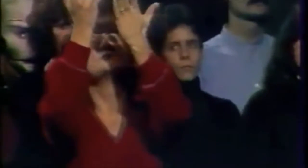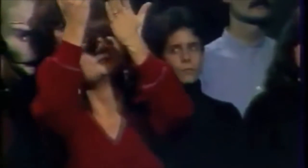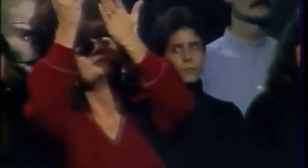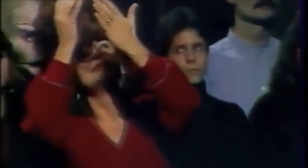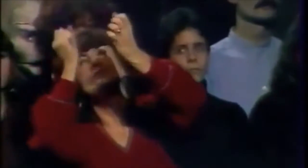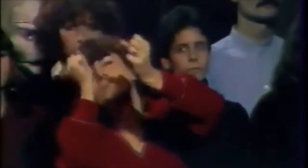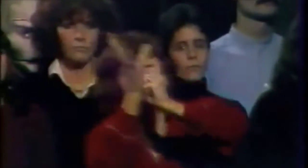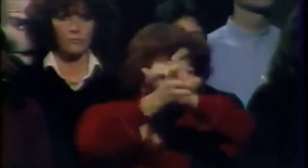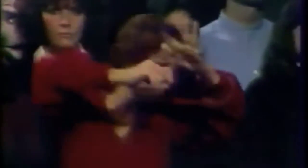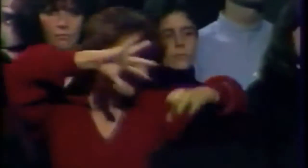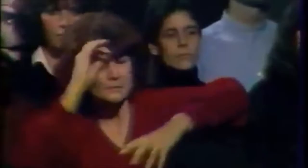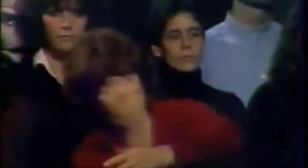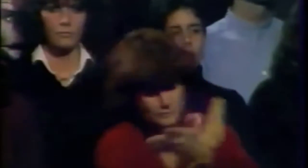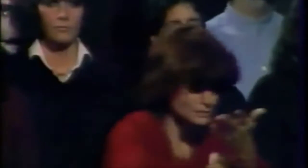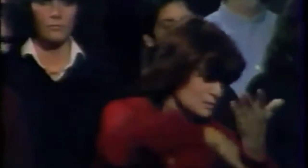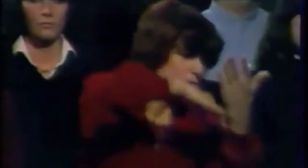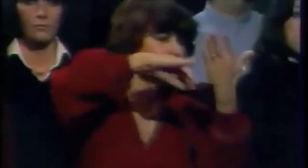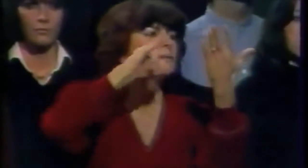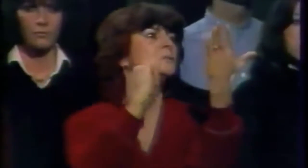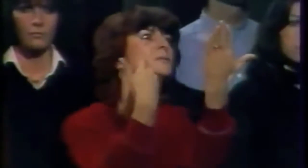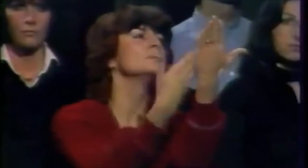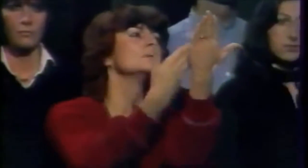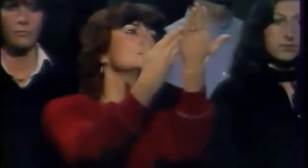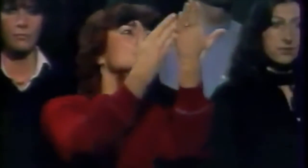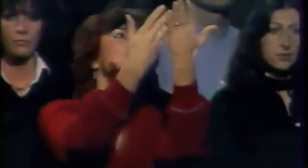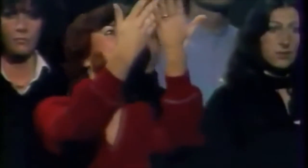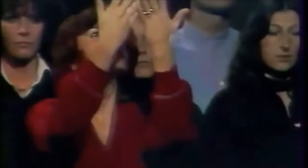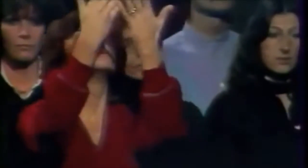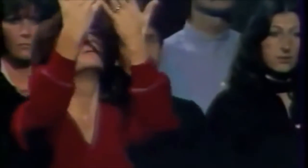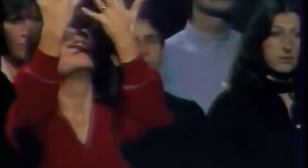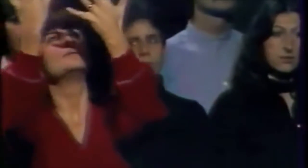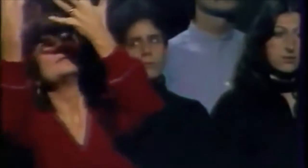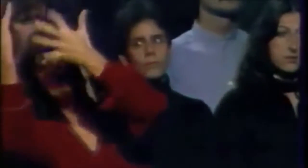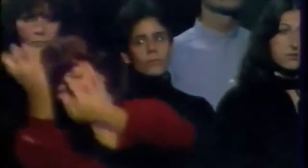Sentiment, où es-tu? Mouvement, où es-tu?